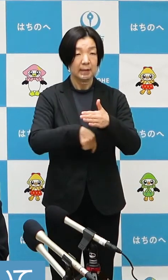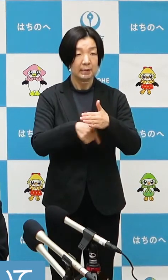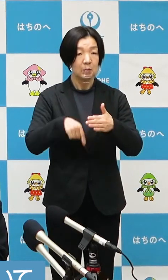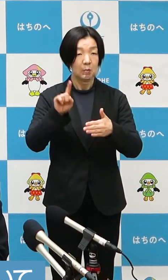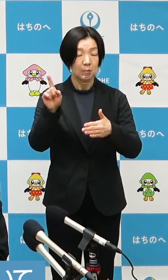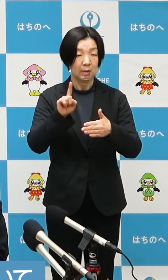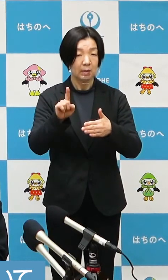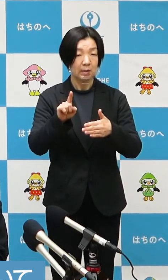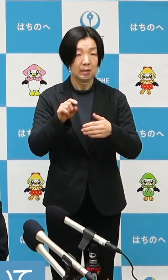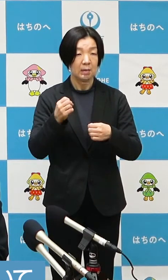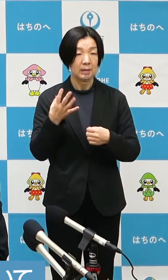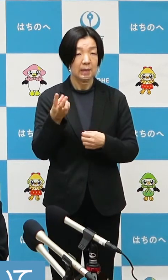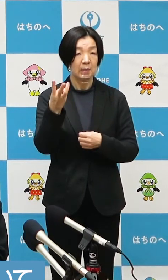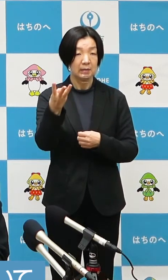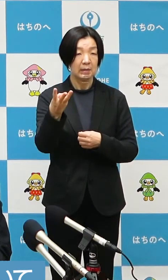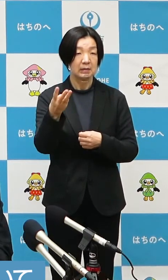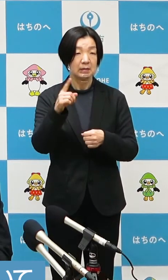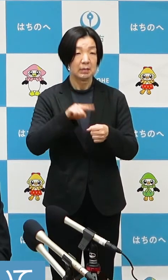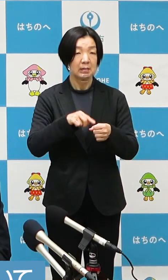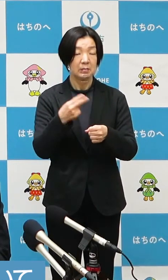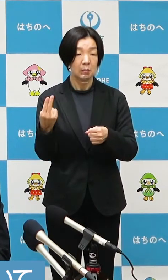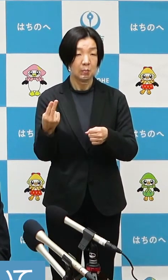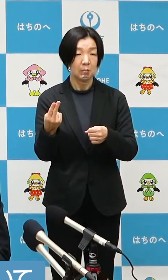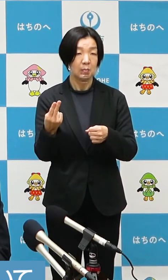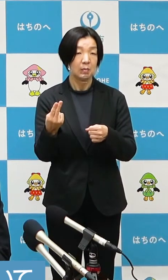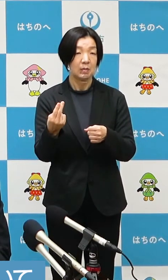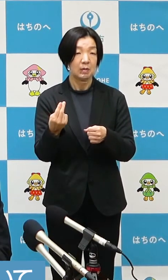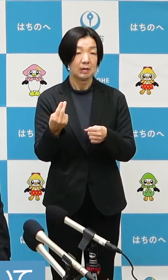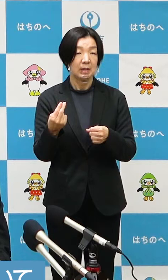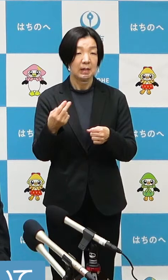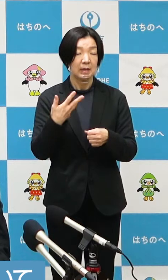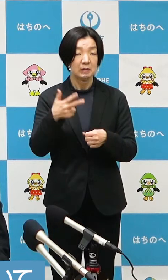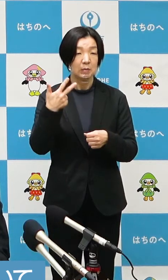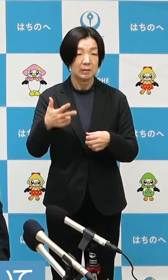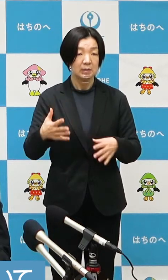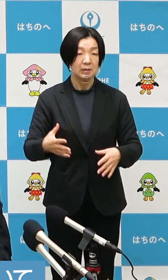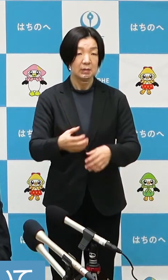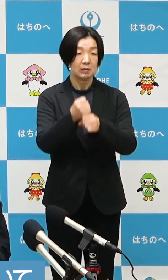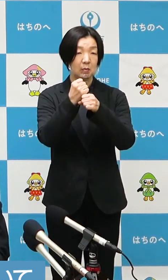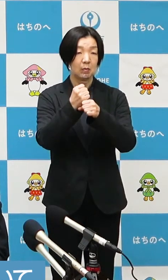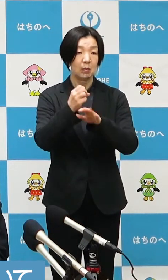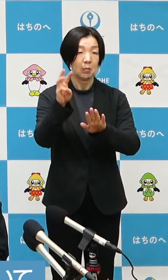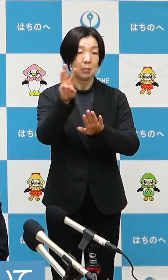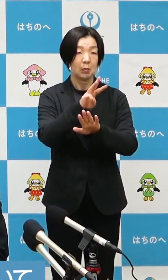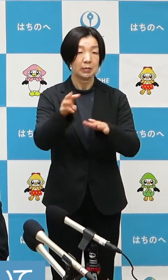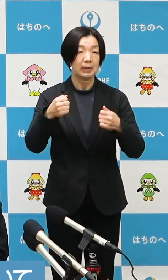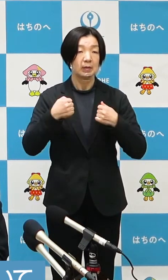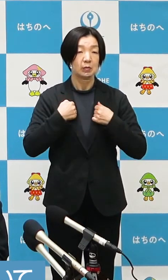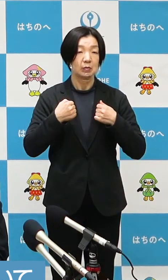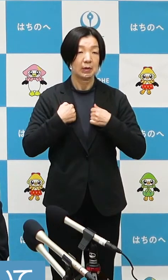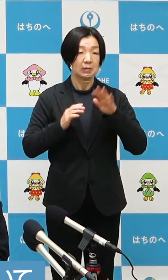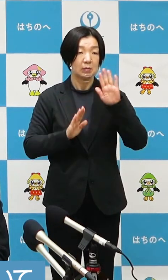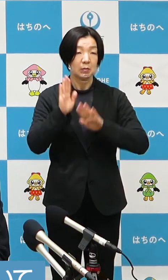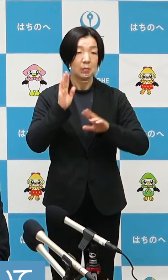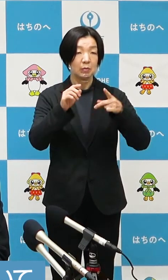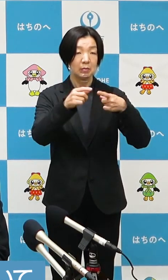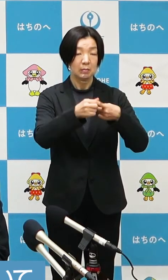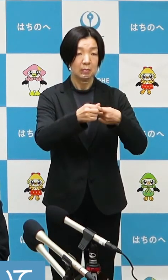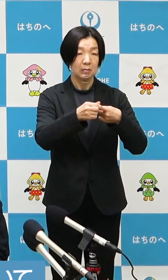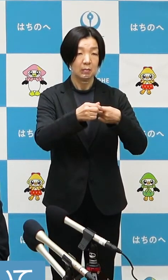いたしましては令和3年度に実施しました八戸市総合防災訓練の様子